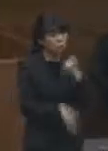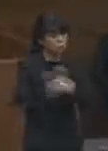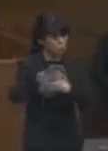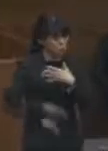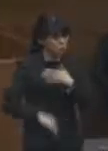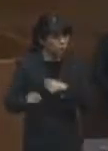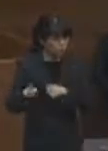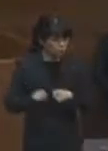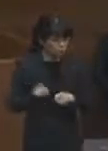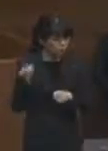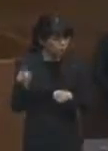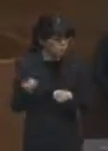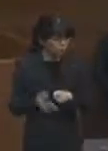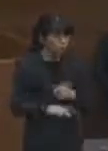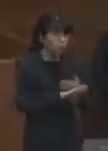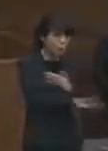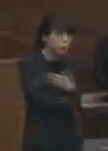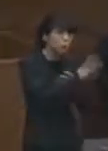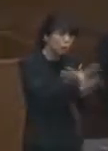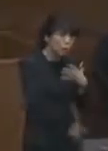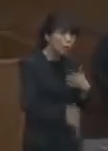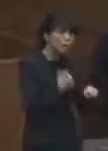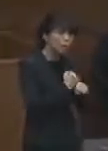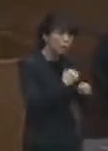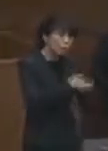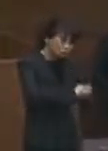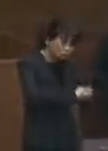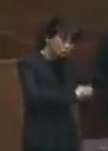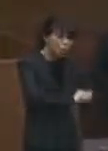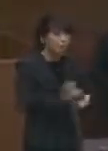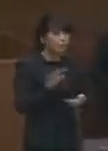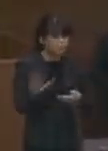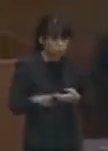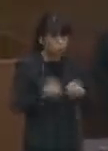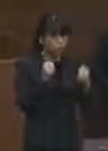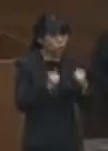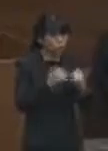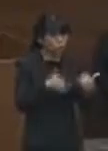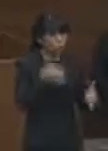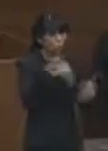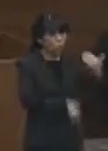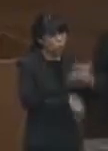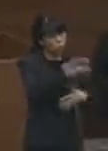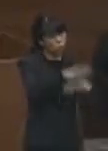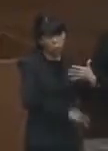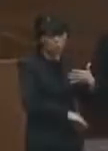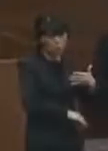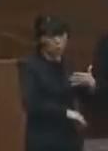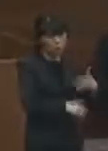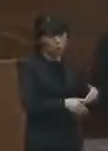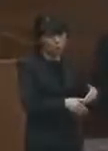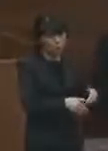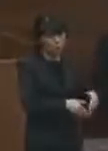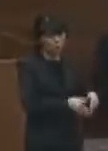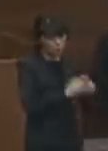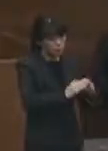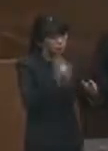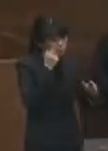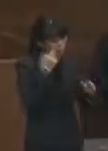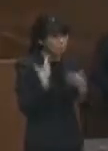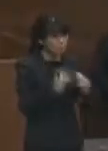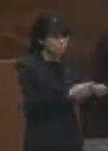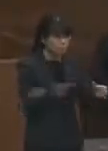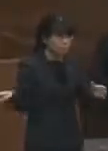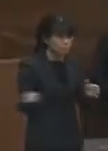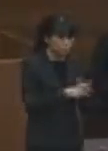して別に条例で定めるとされました住民投票条例が制定できないまま10年が経とうとし